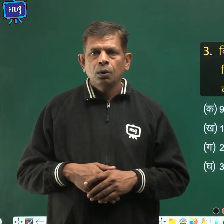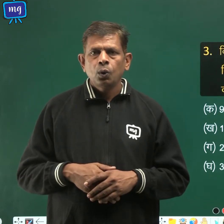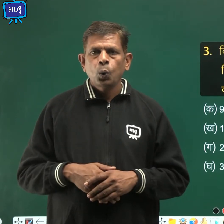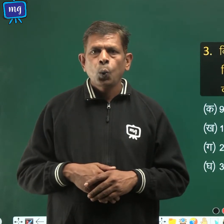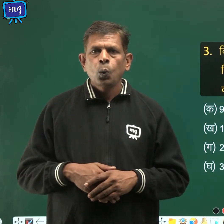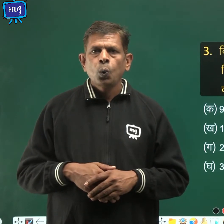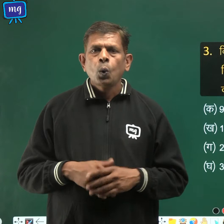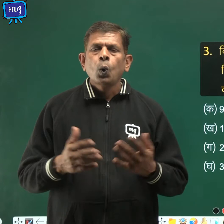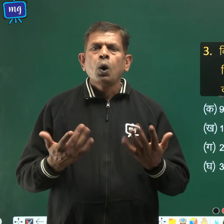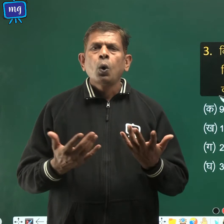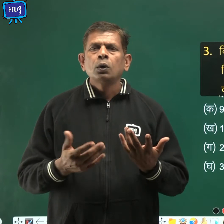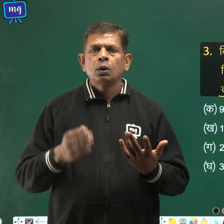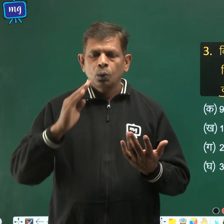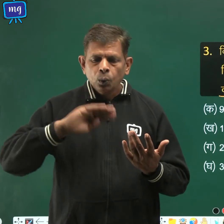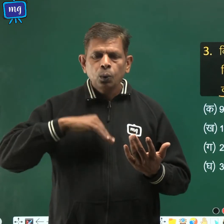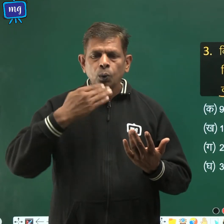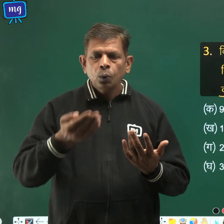औसत श्वसन दर